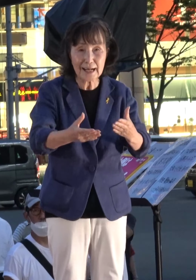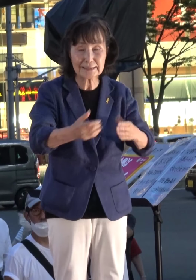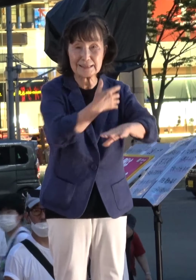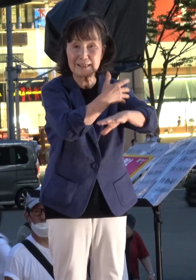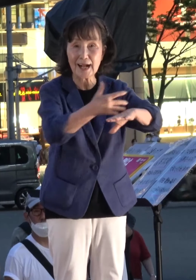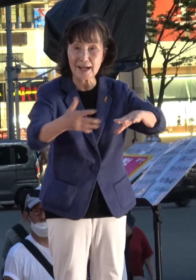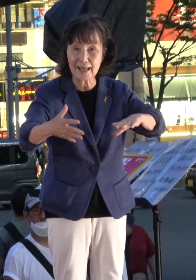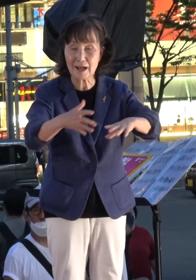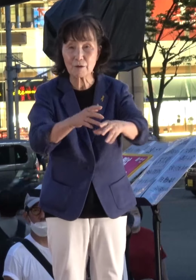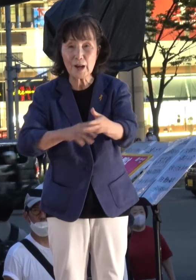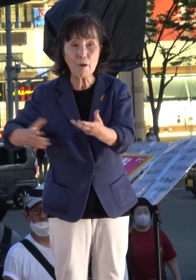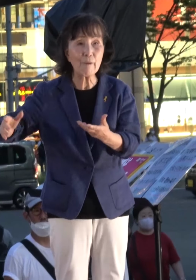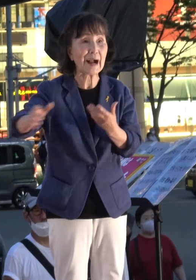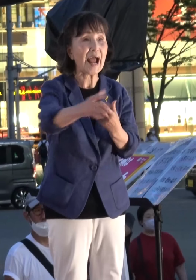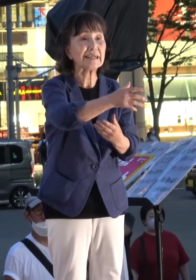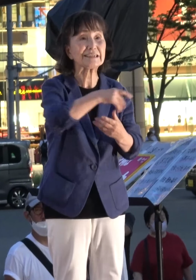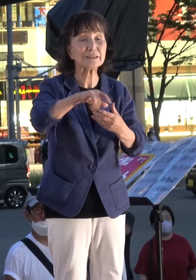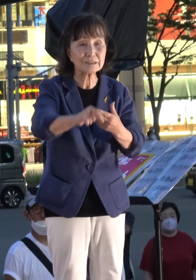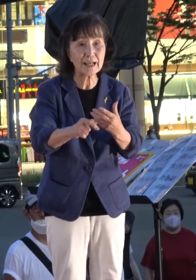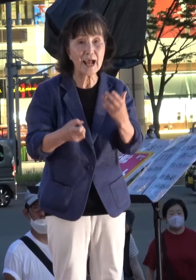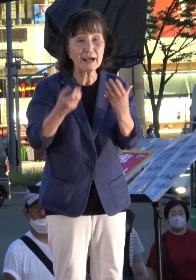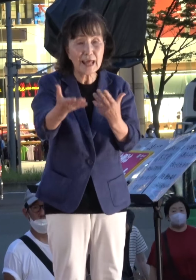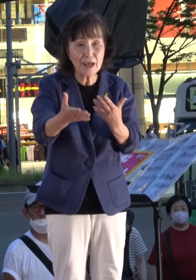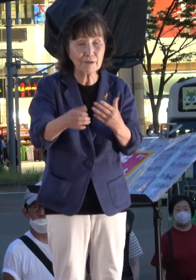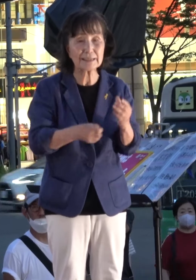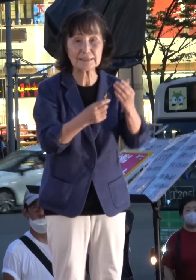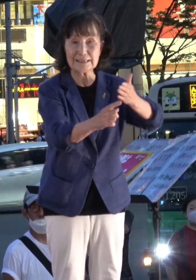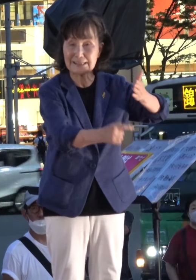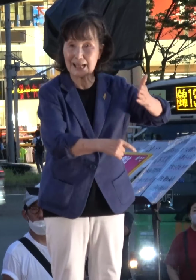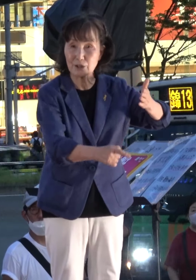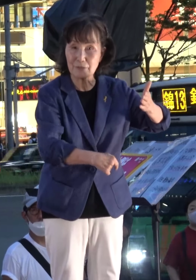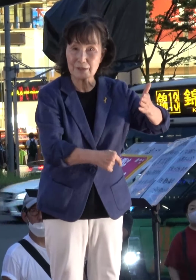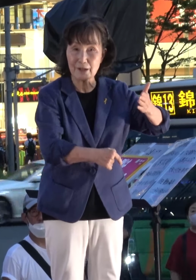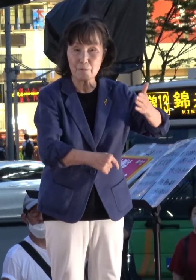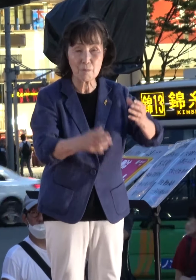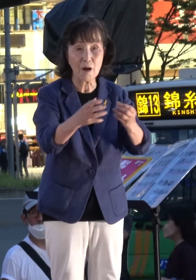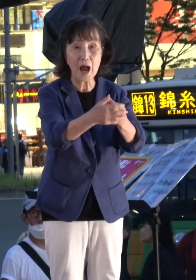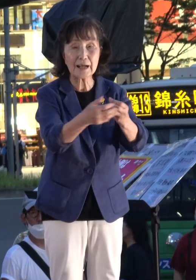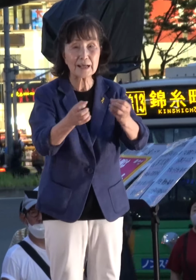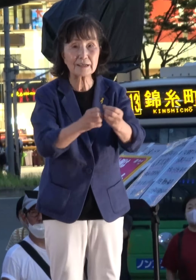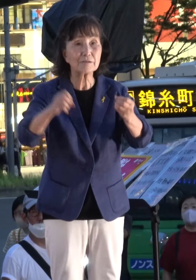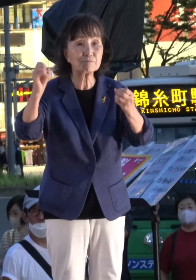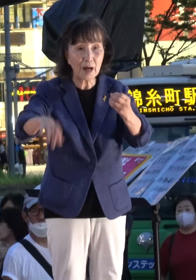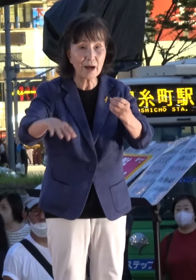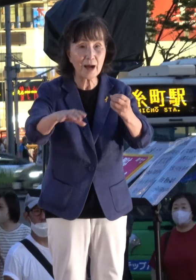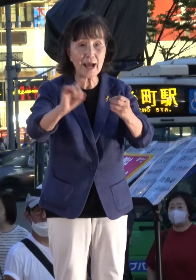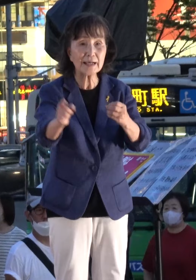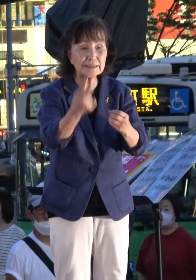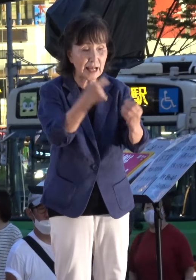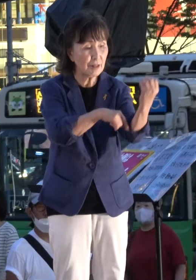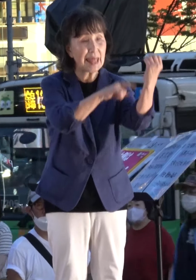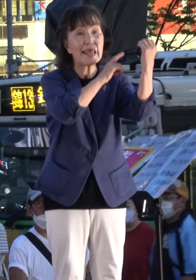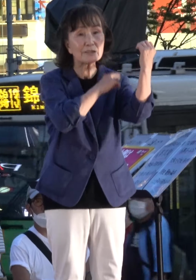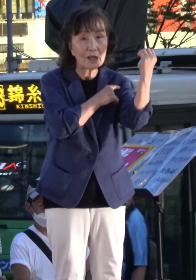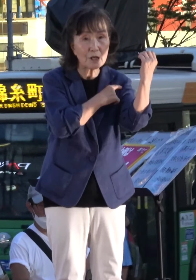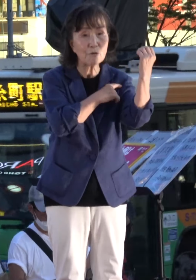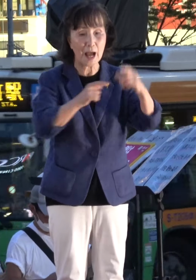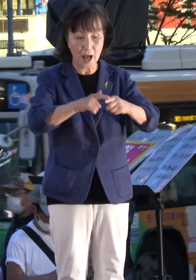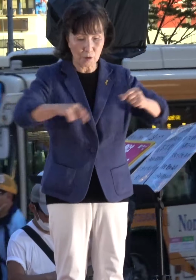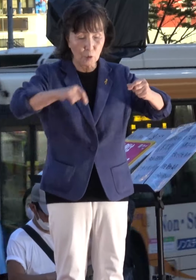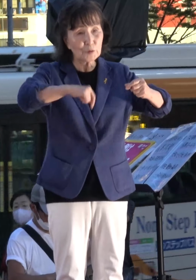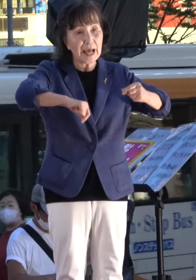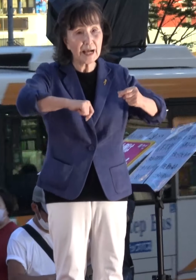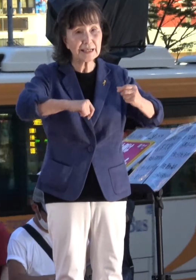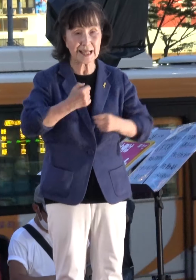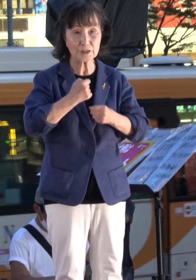れ。これを体現しているのが令和新選組です。脱原発グリーンニューディールは国内でエネルギーを作ってい